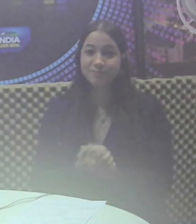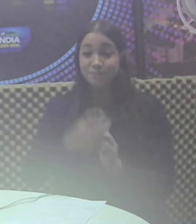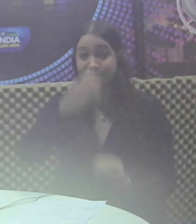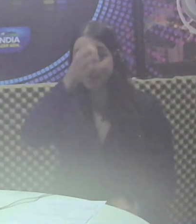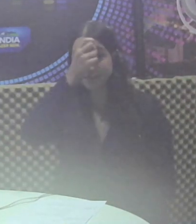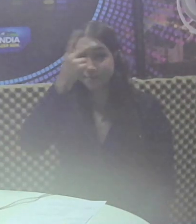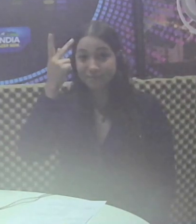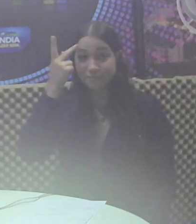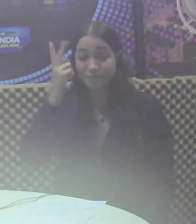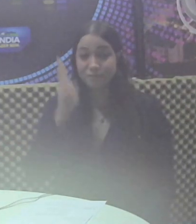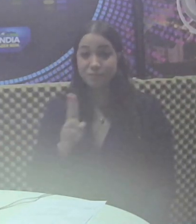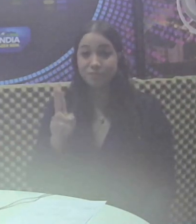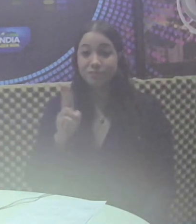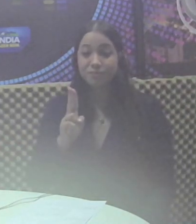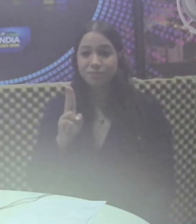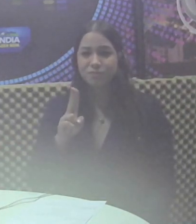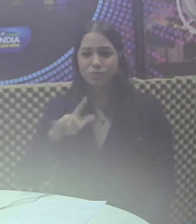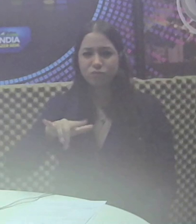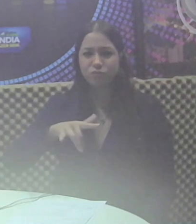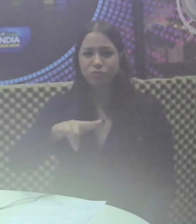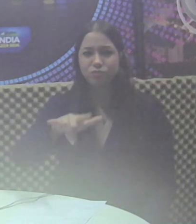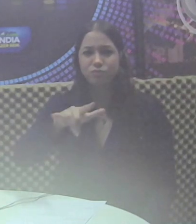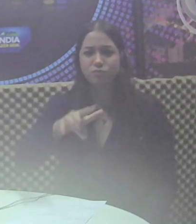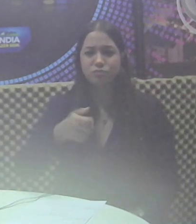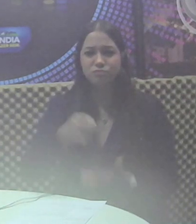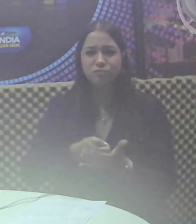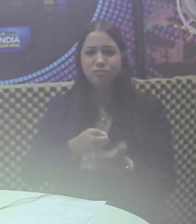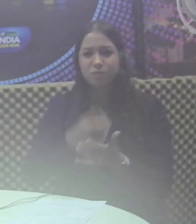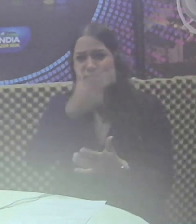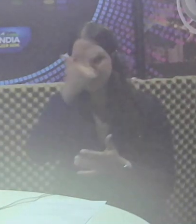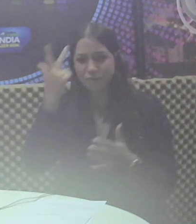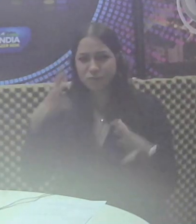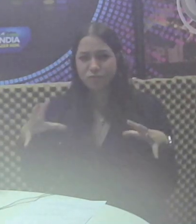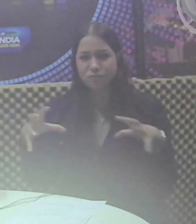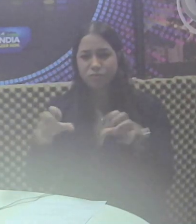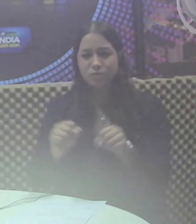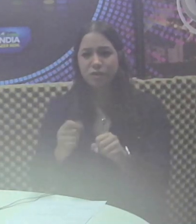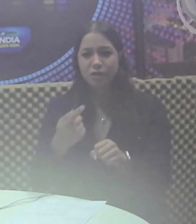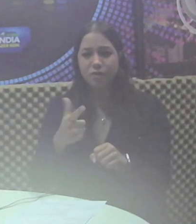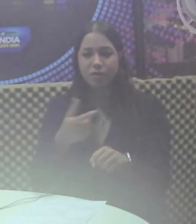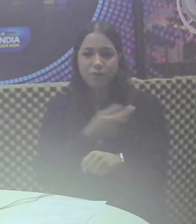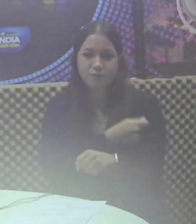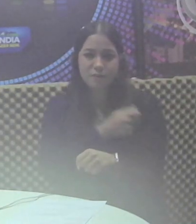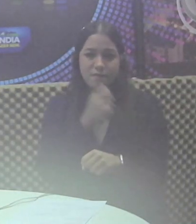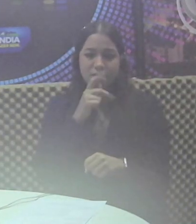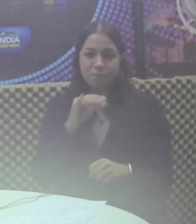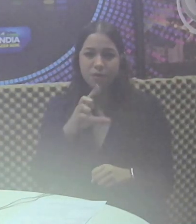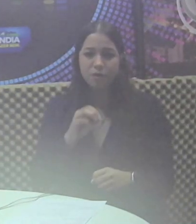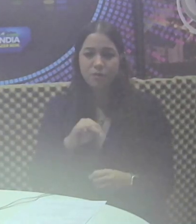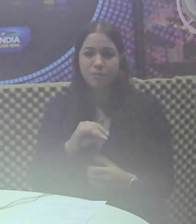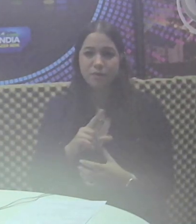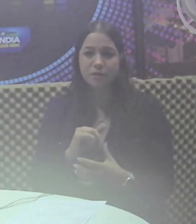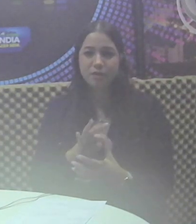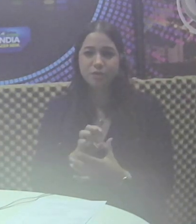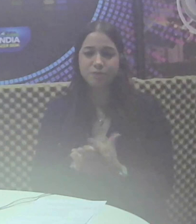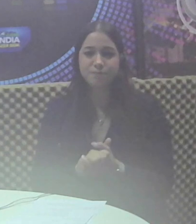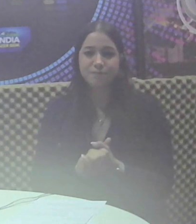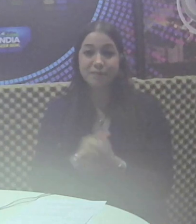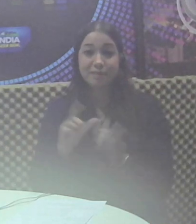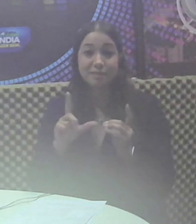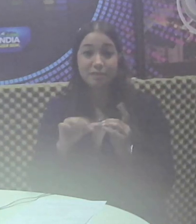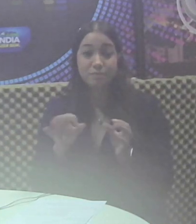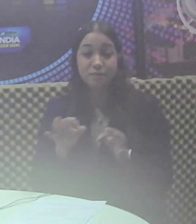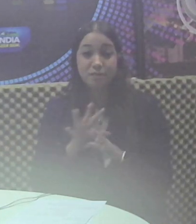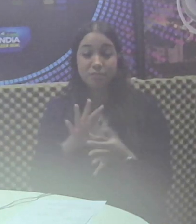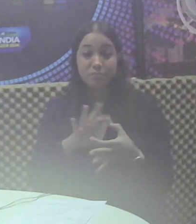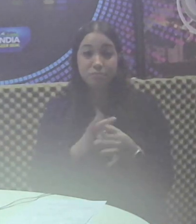Prefeitura usa mapa de calor para busca ativa de não vacinados contra a poliomielite. E ainda, Demai conclui